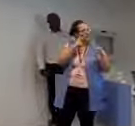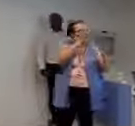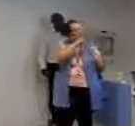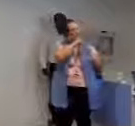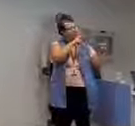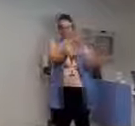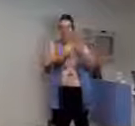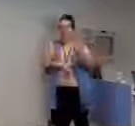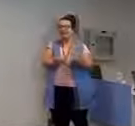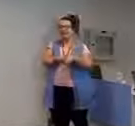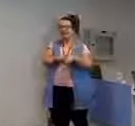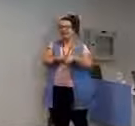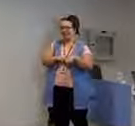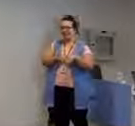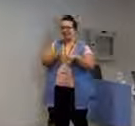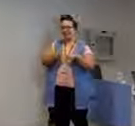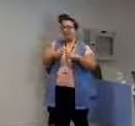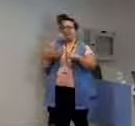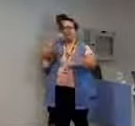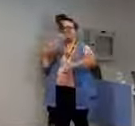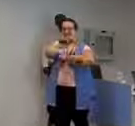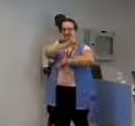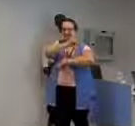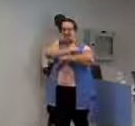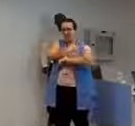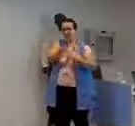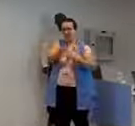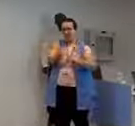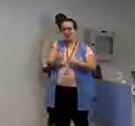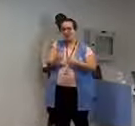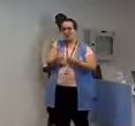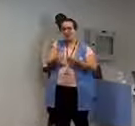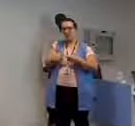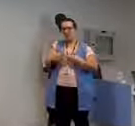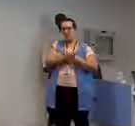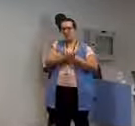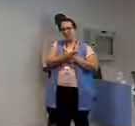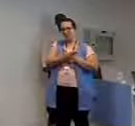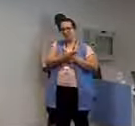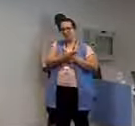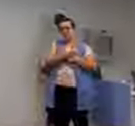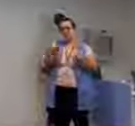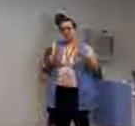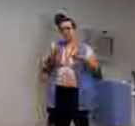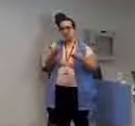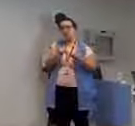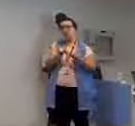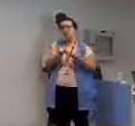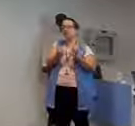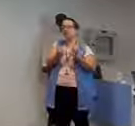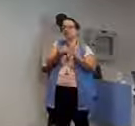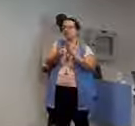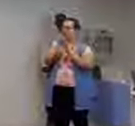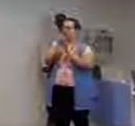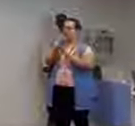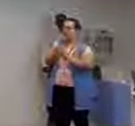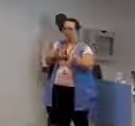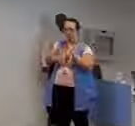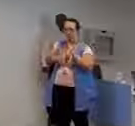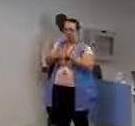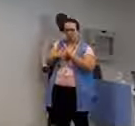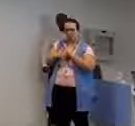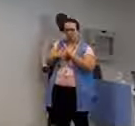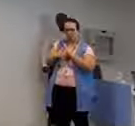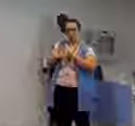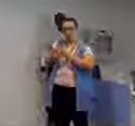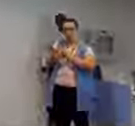funciona. Para que eu fiz isso? E agora eu vou desmontar tudo, vou voltar para o projeto e pensar o que